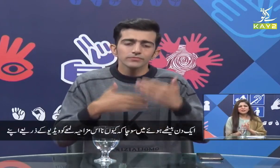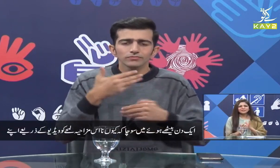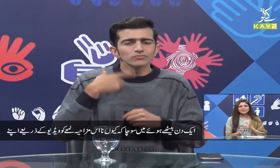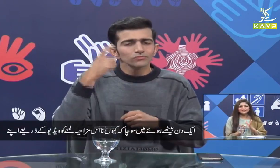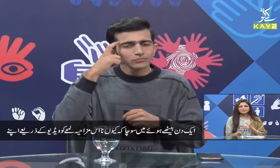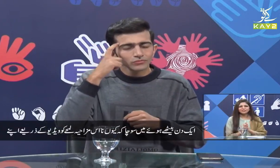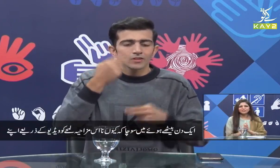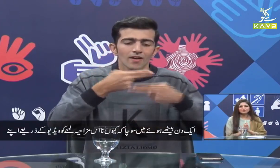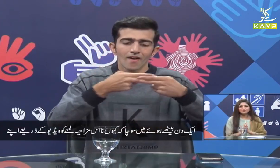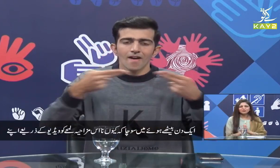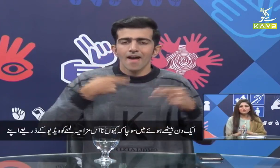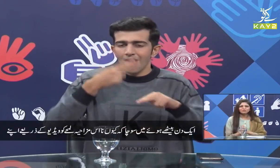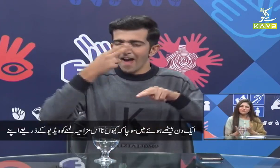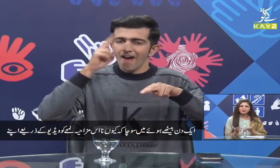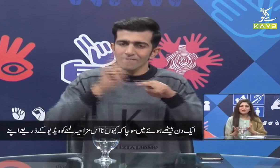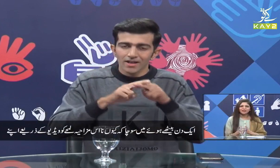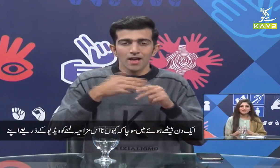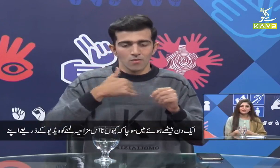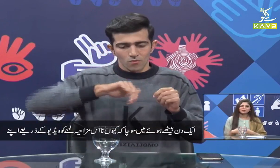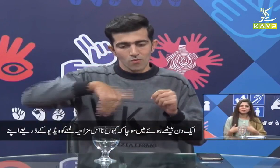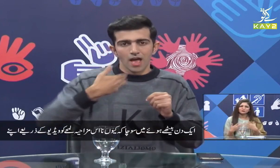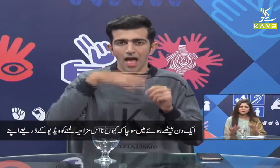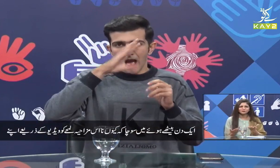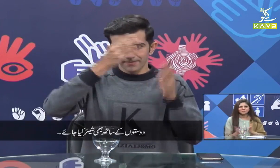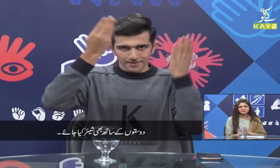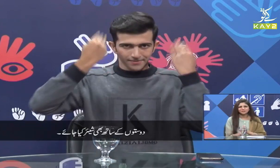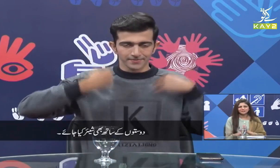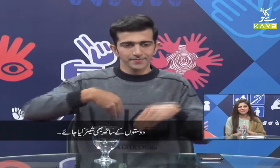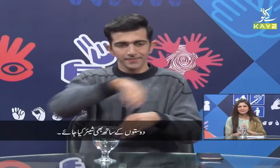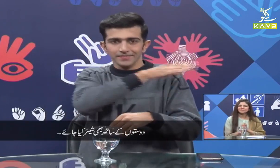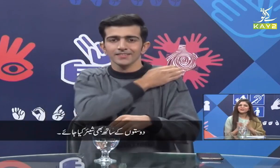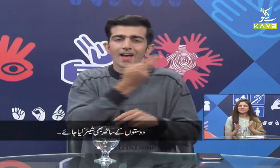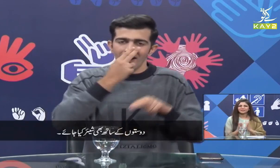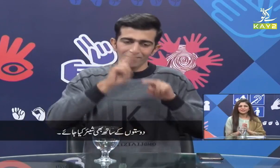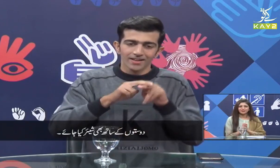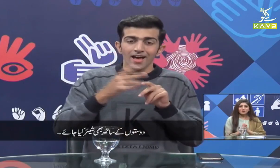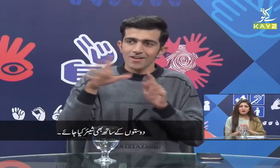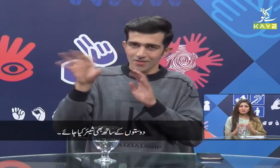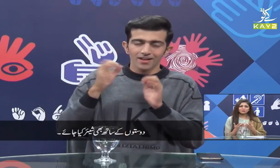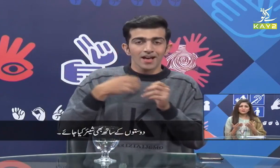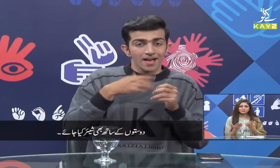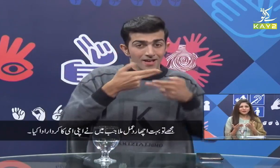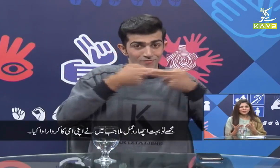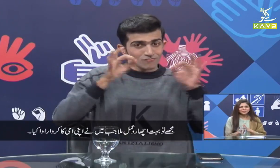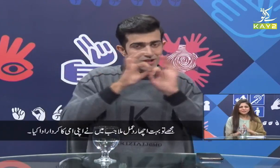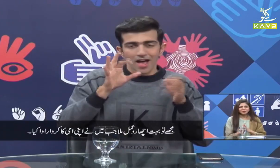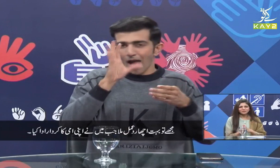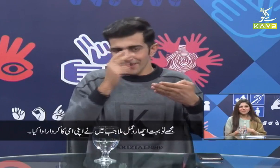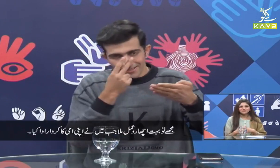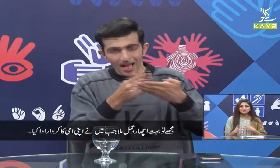कि इस फ़नी मोमेंट को वीडियो में लाया जाए और अपने दोस्तों के साथ शेयर किया जाए तो कैसा लगेगा। और मुझे तो बड़ा अच्छा रिस्पॉन्स आया जब मैंने